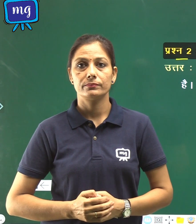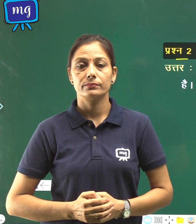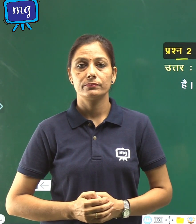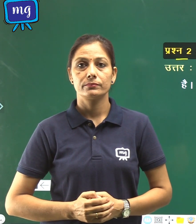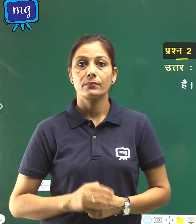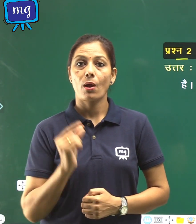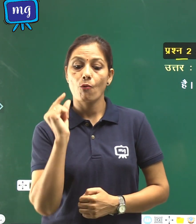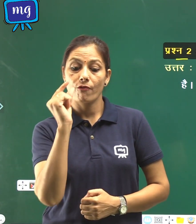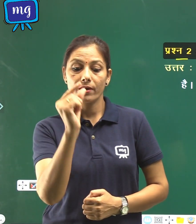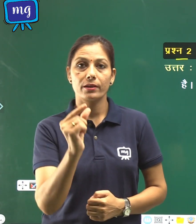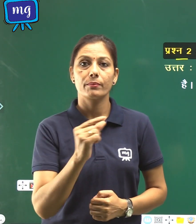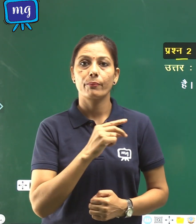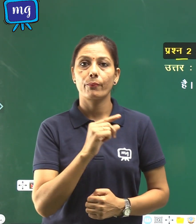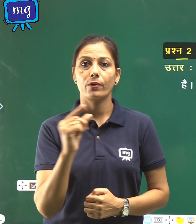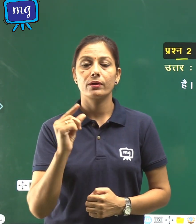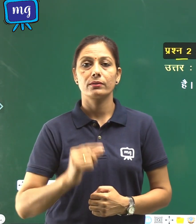पाहुन